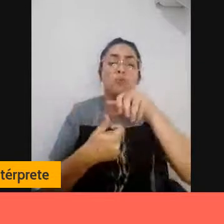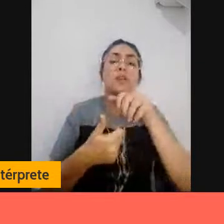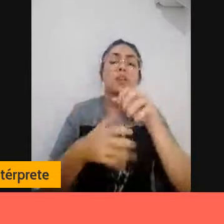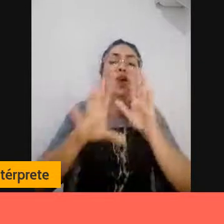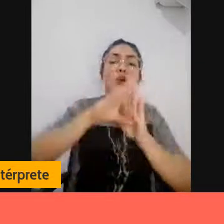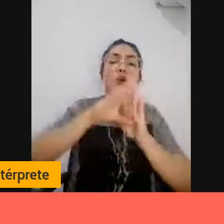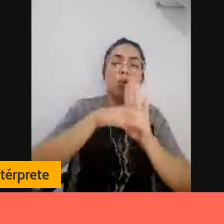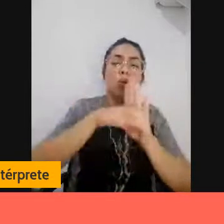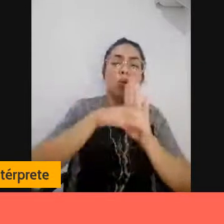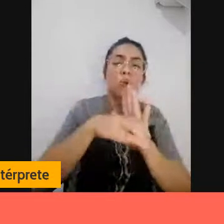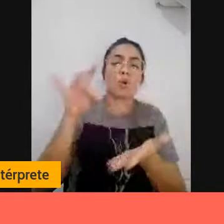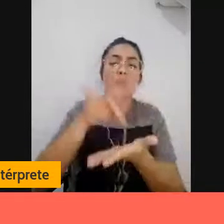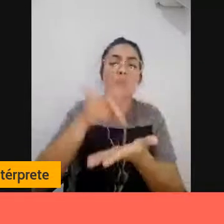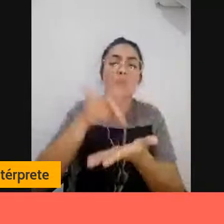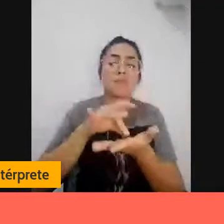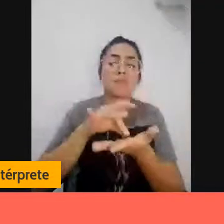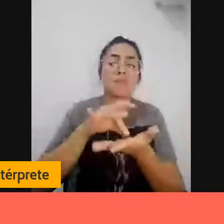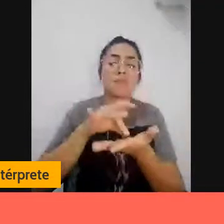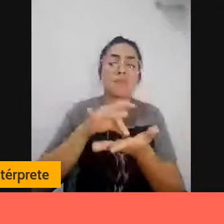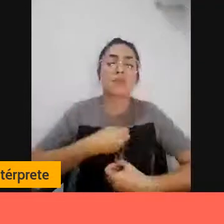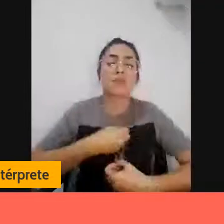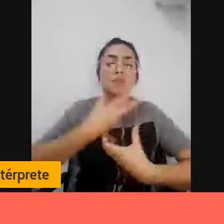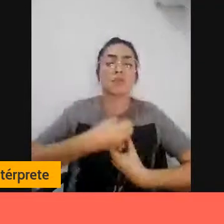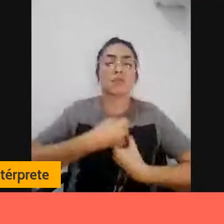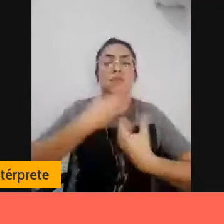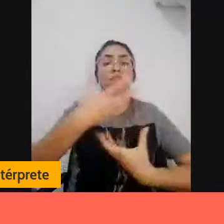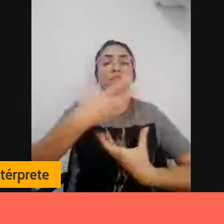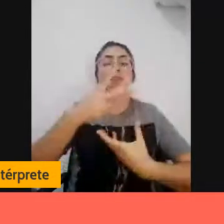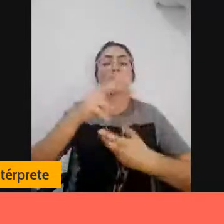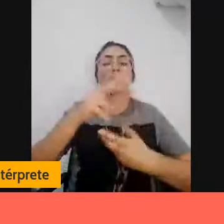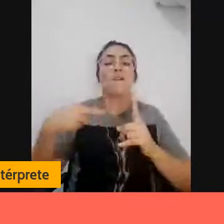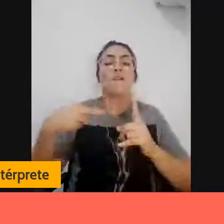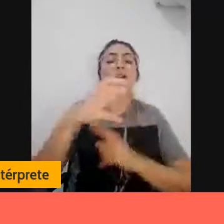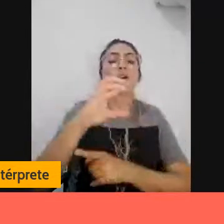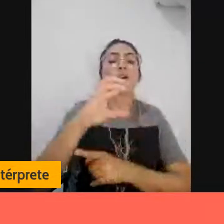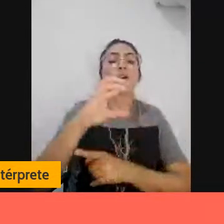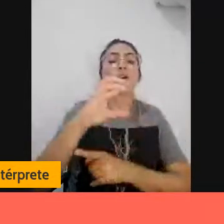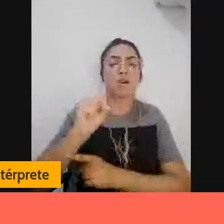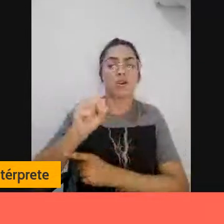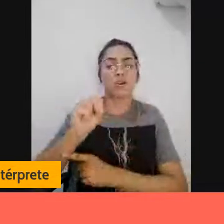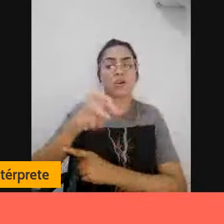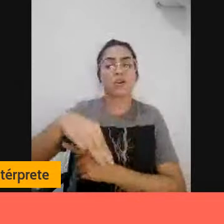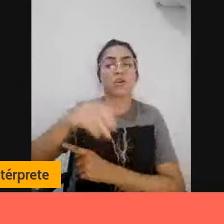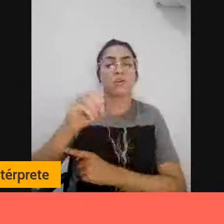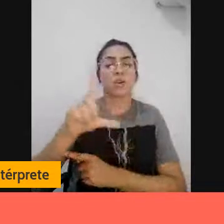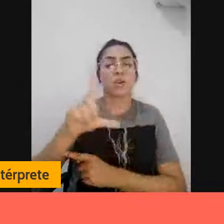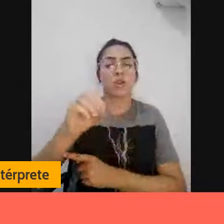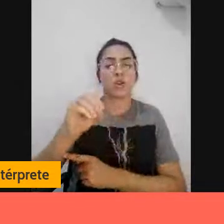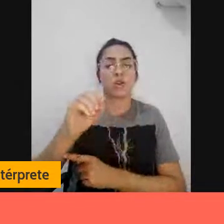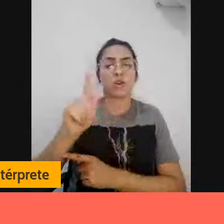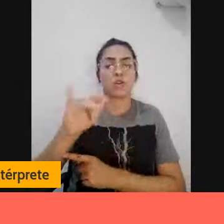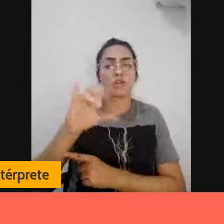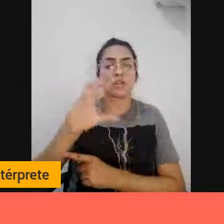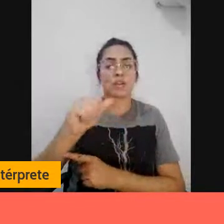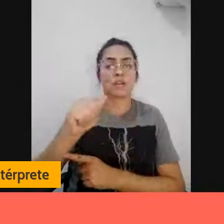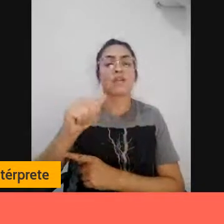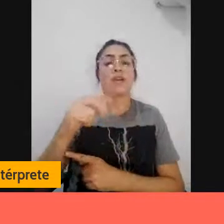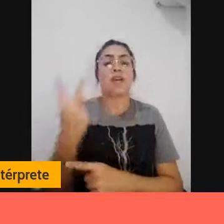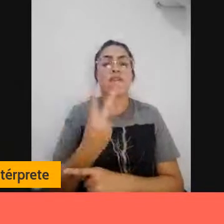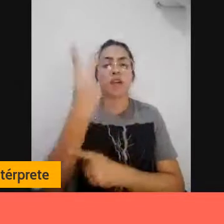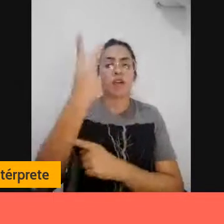bem viver se inspira na visão cosmológica e nos valores culturais dos povos